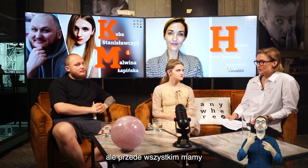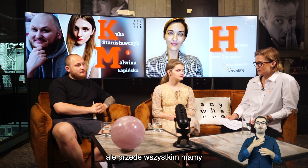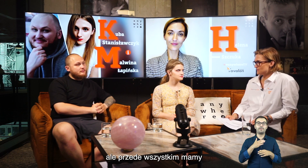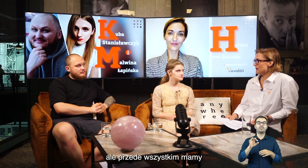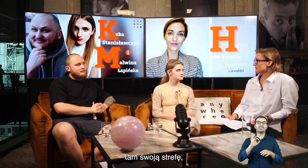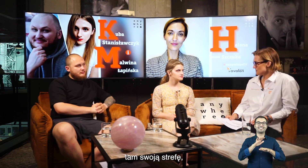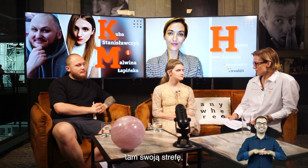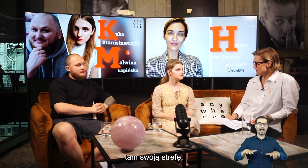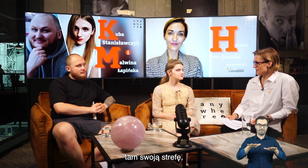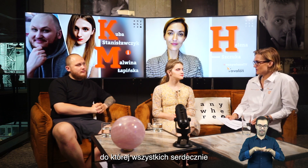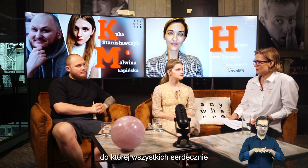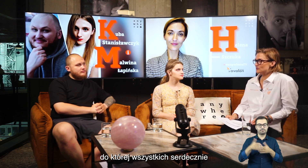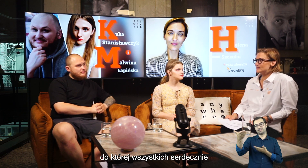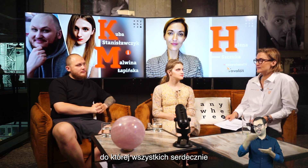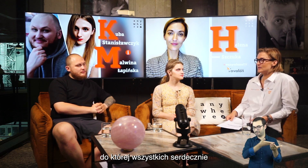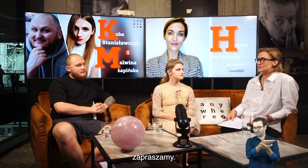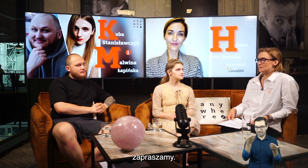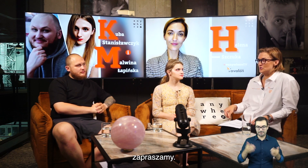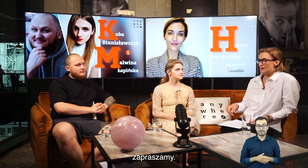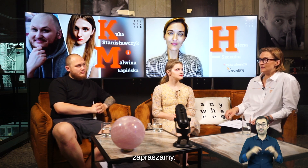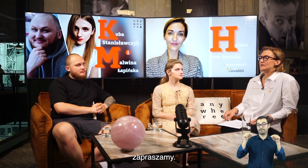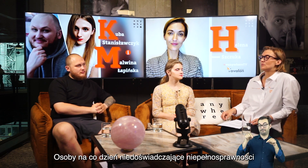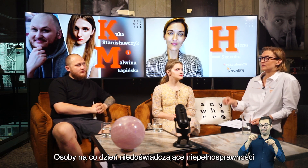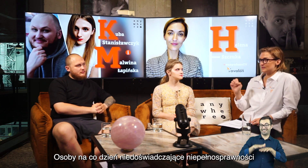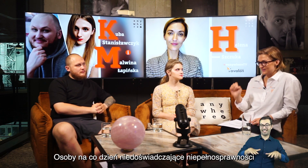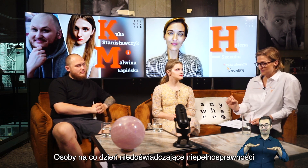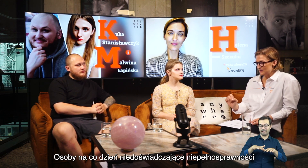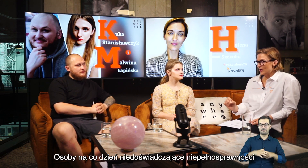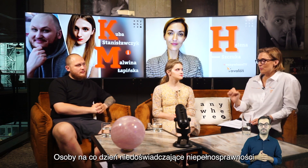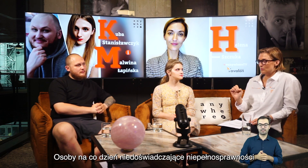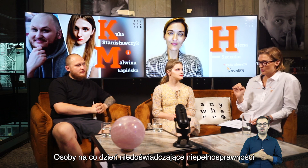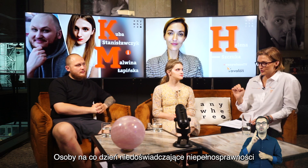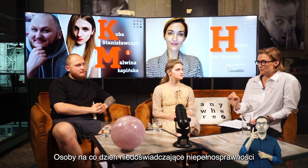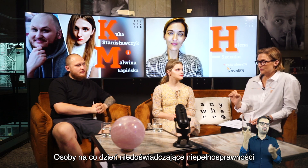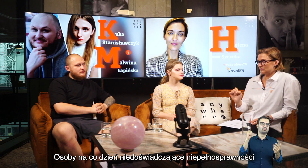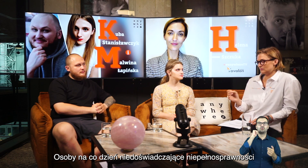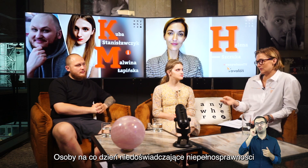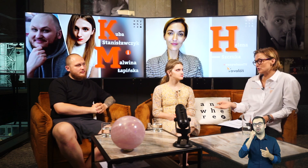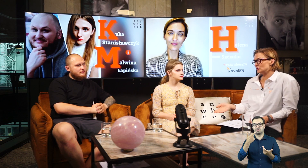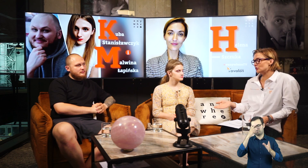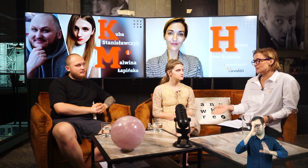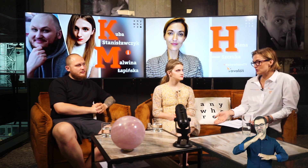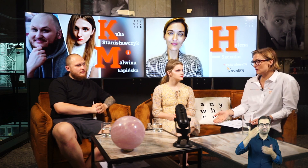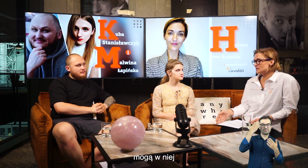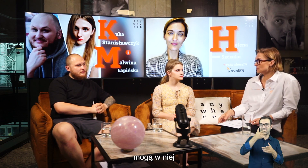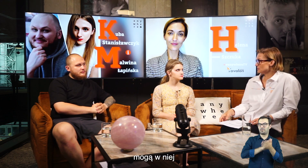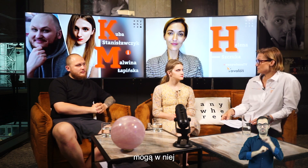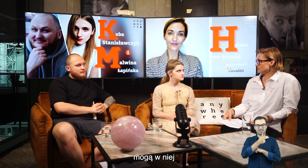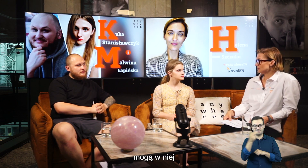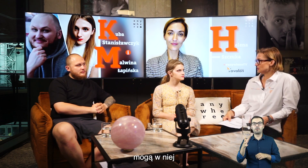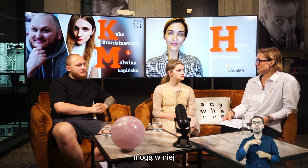ale przede wszystkim mamy tam swoją strefę, do której wszystkich serdecznie zapraszamy, ponieważ tam osoby na co dzień